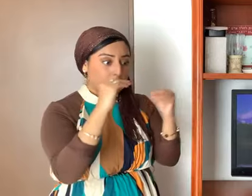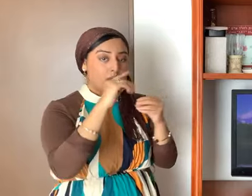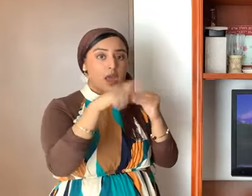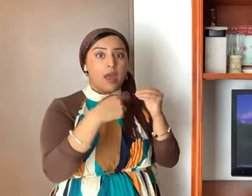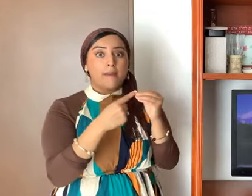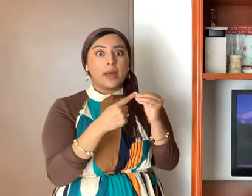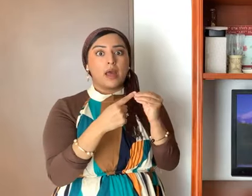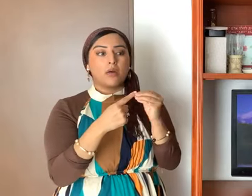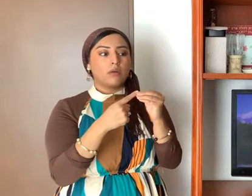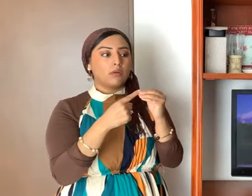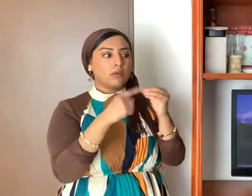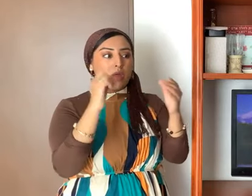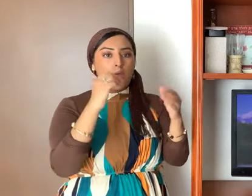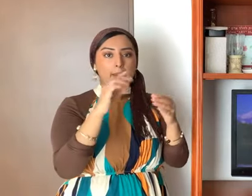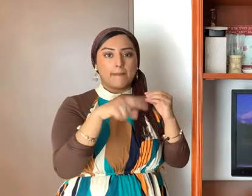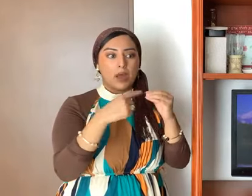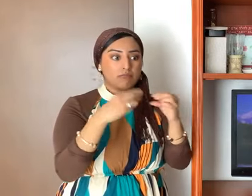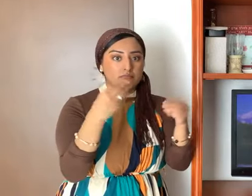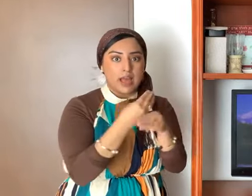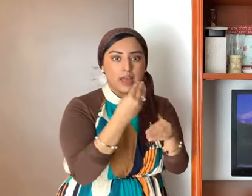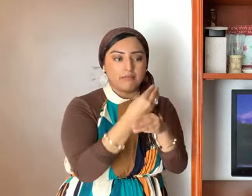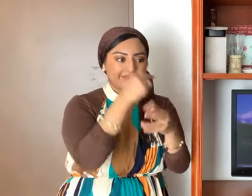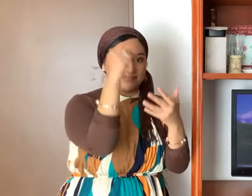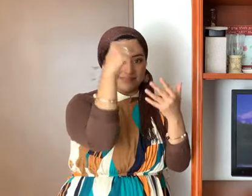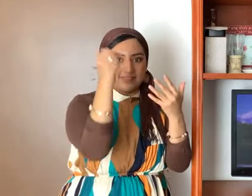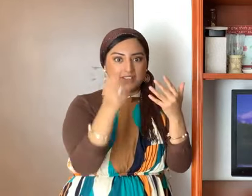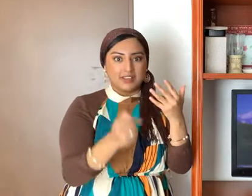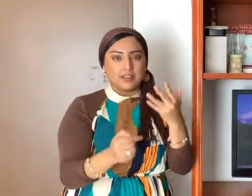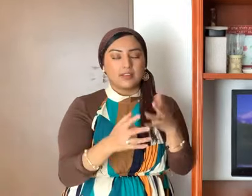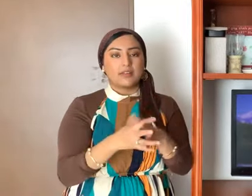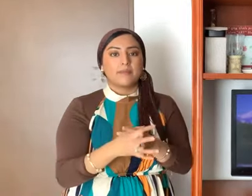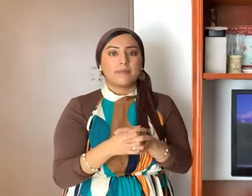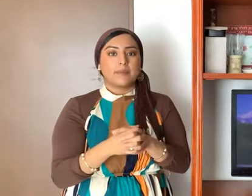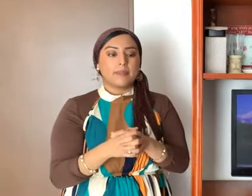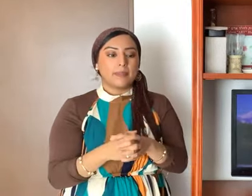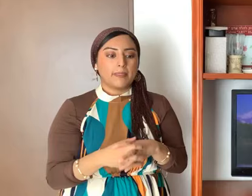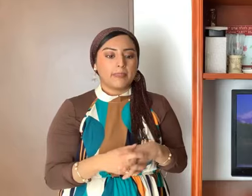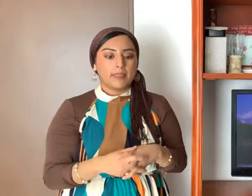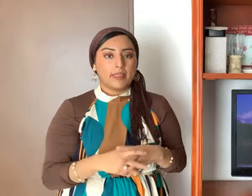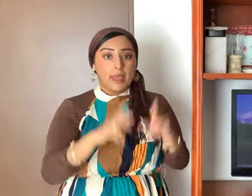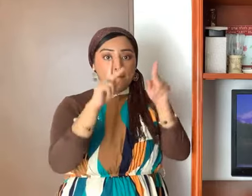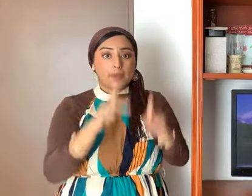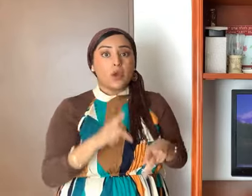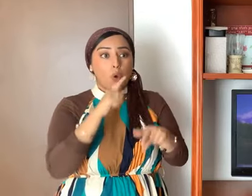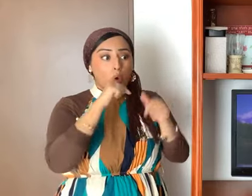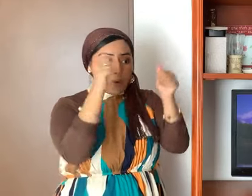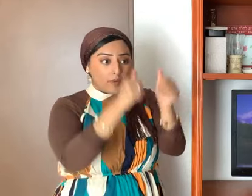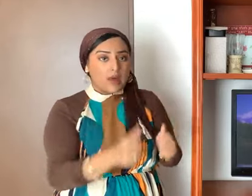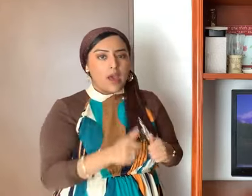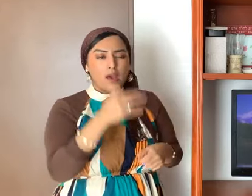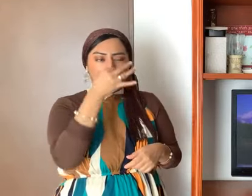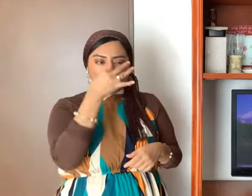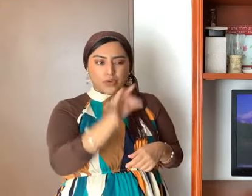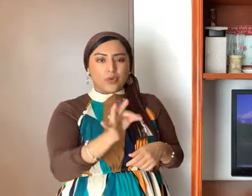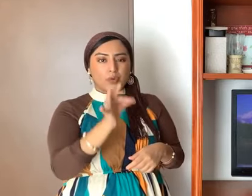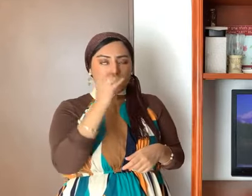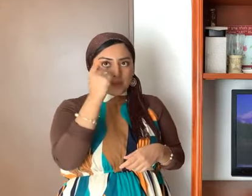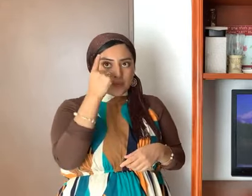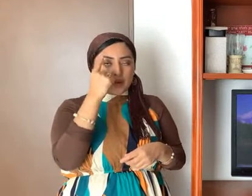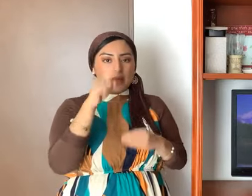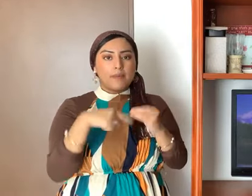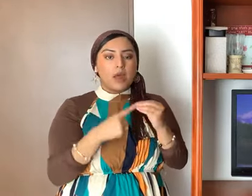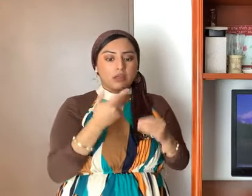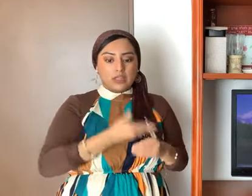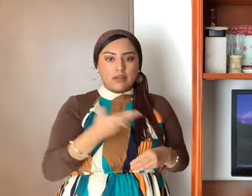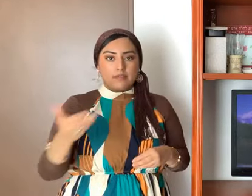les enseñó geometría, porque realmente quien es idólatra poco entiende de las cosas,